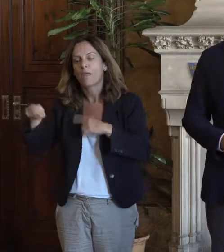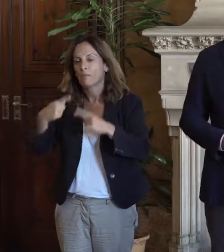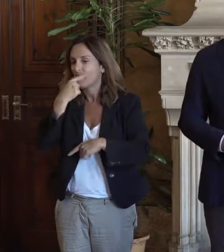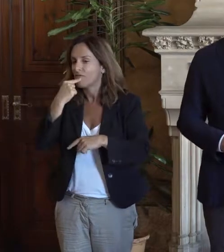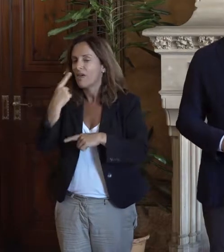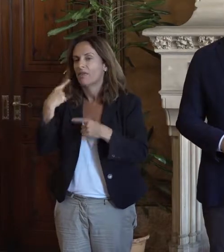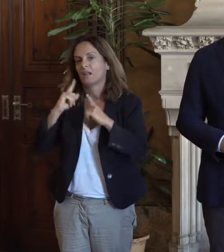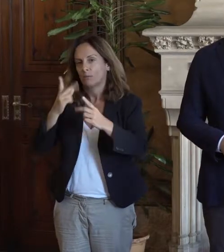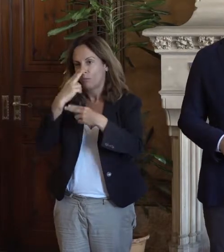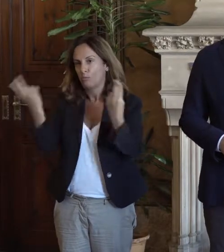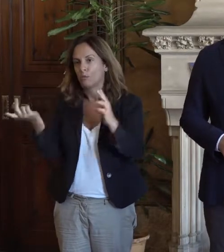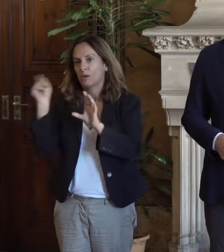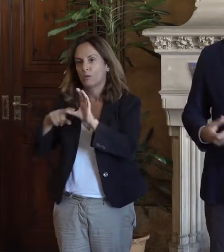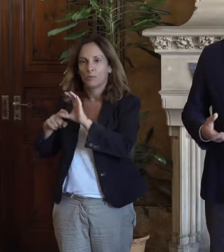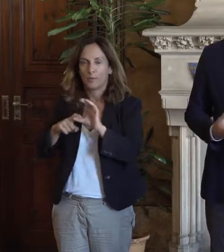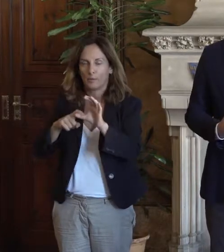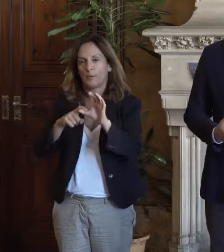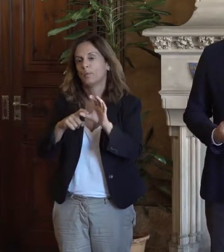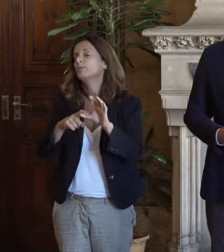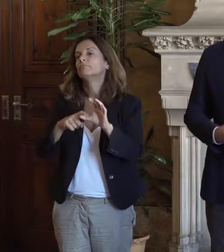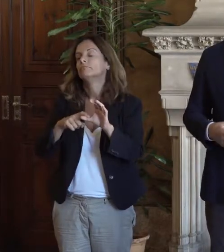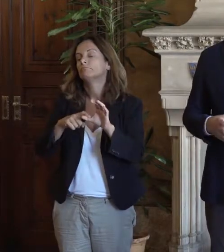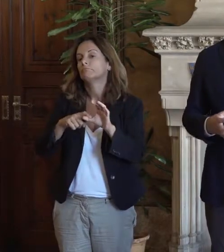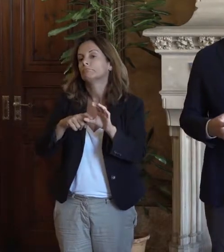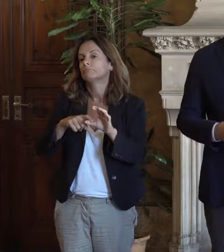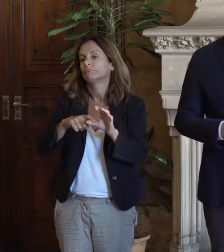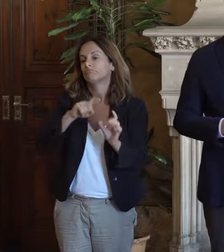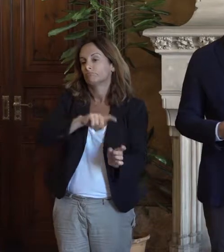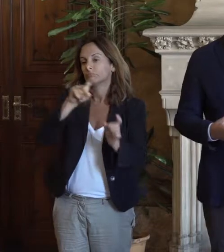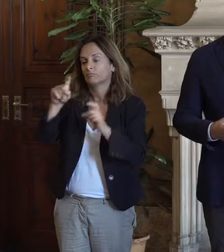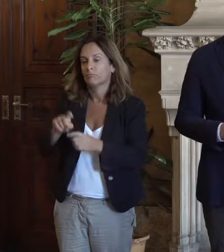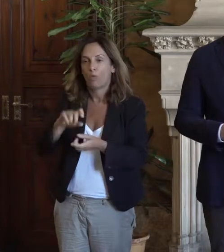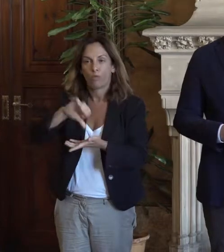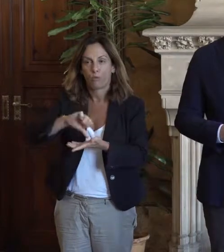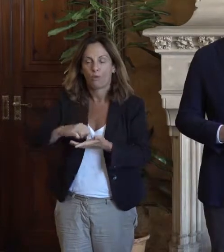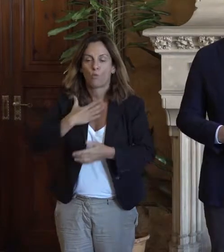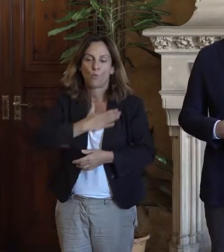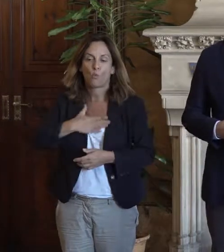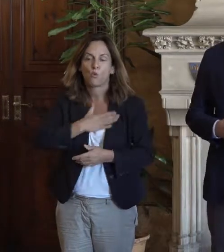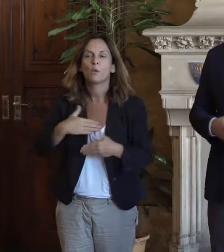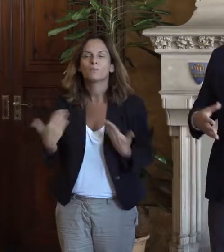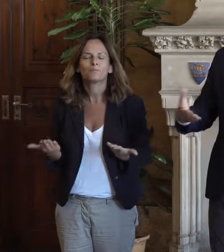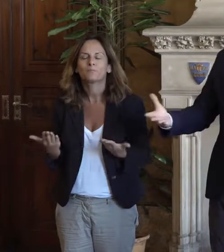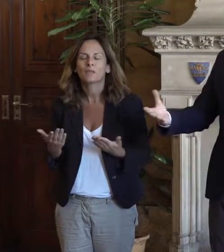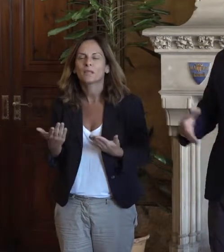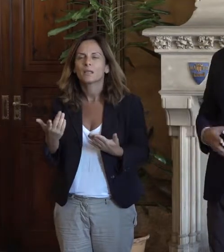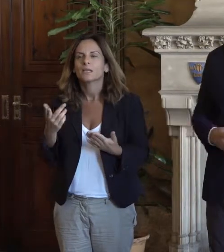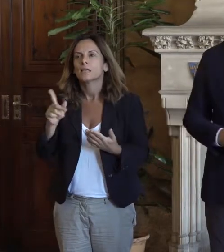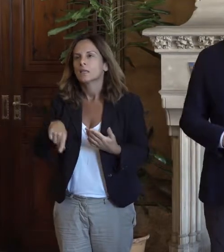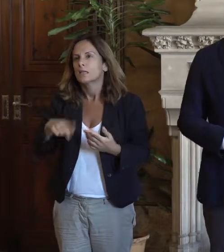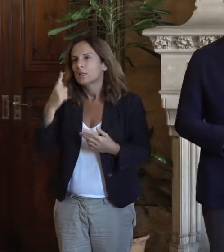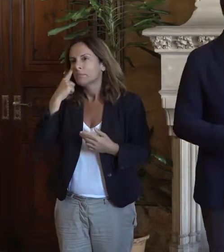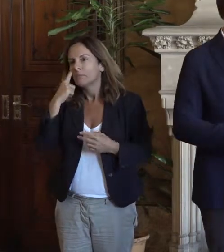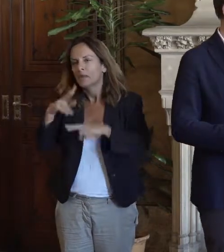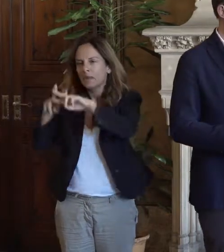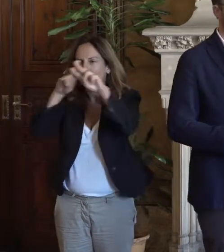i pobles de la nostra ciutat. Per tant, aquí el que farem feina és per identificar quins solars podem convertir en aparcament